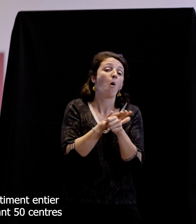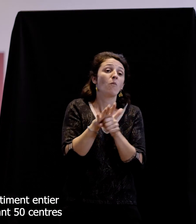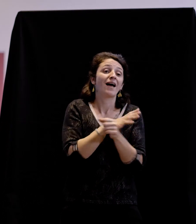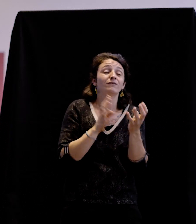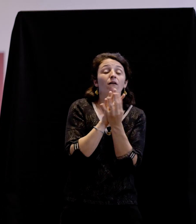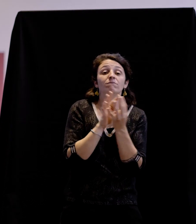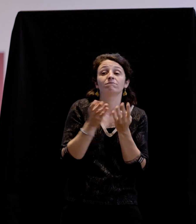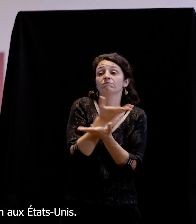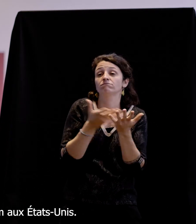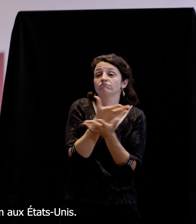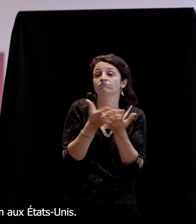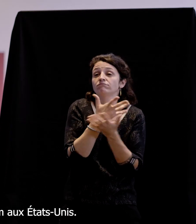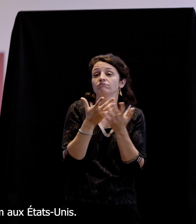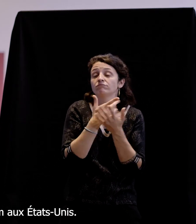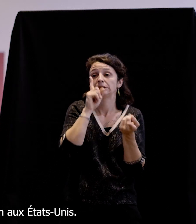50 centres